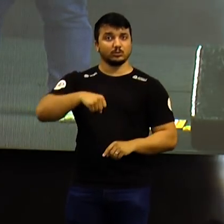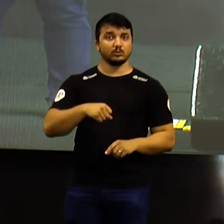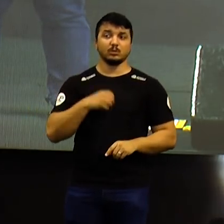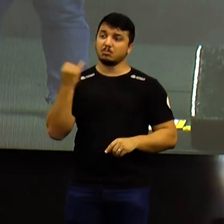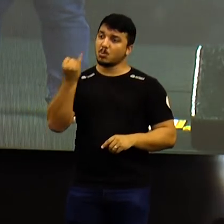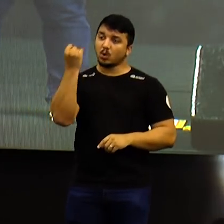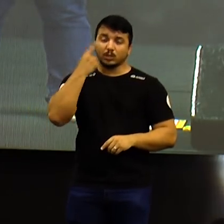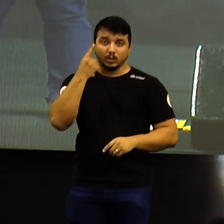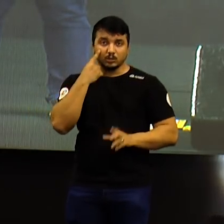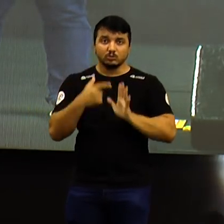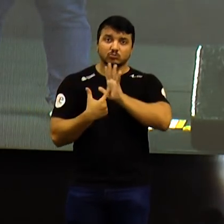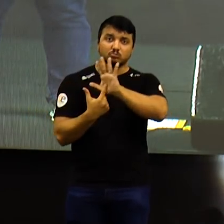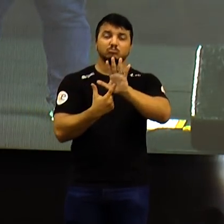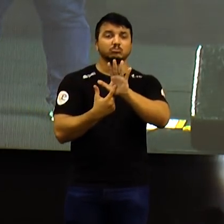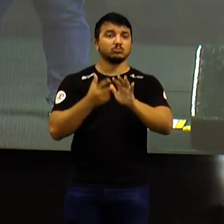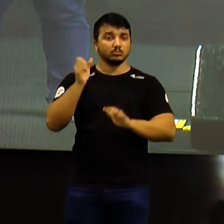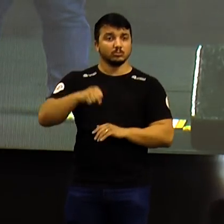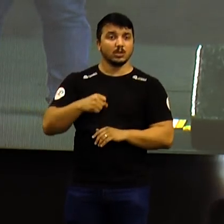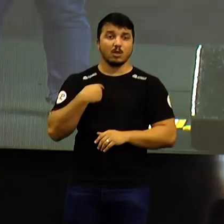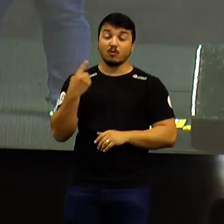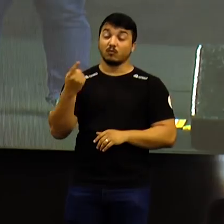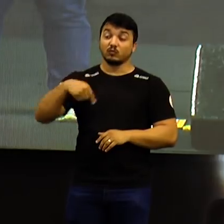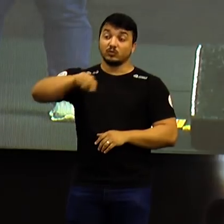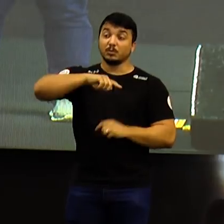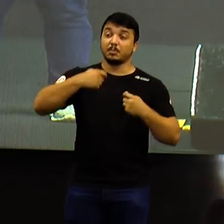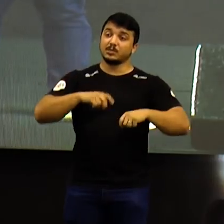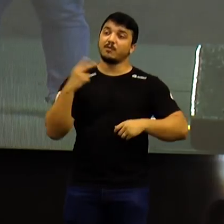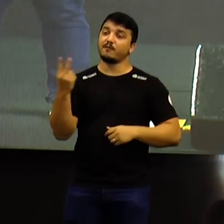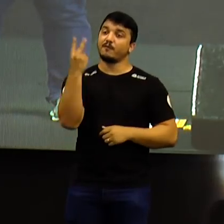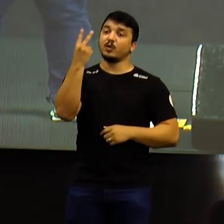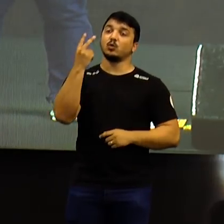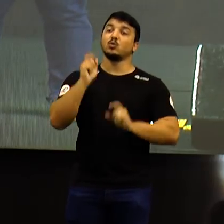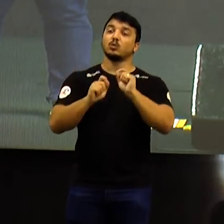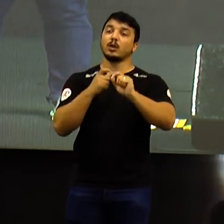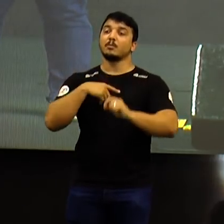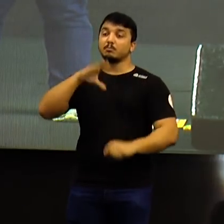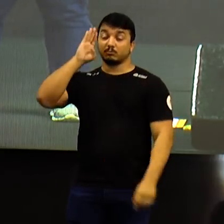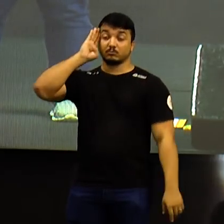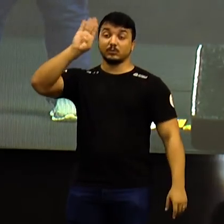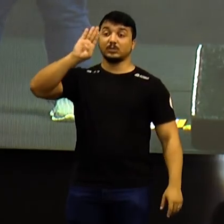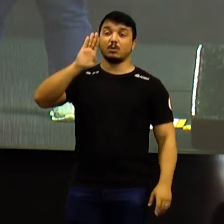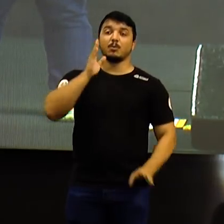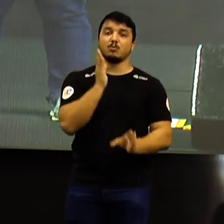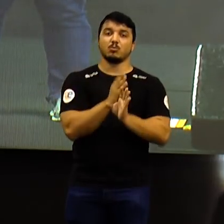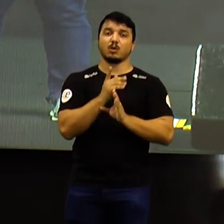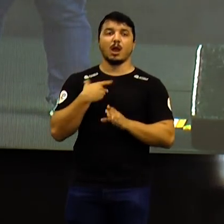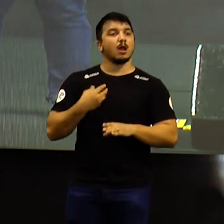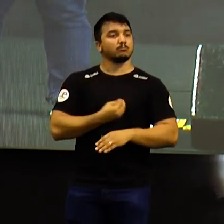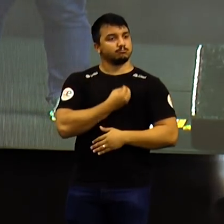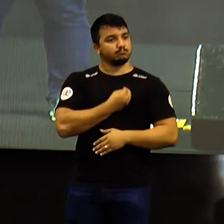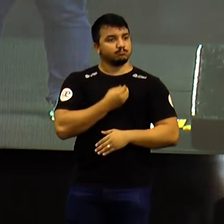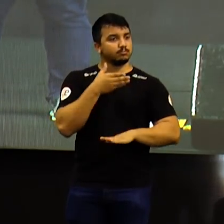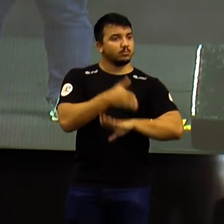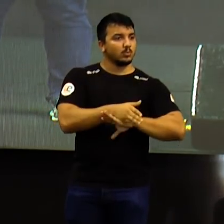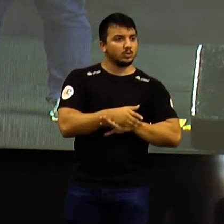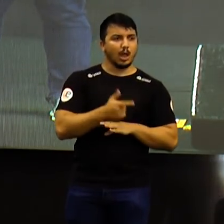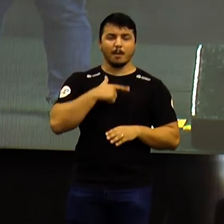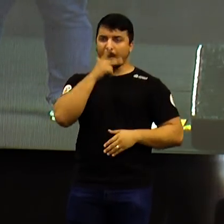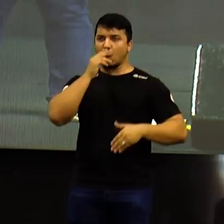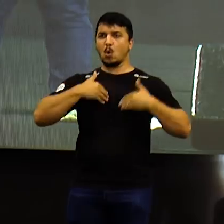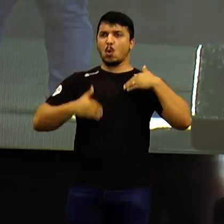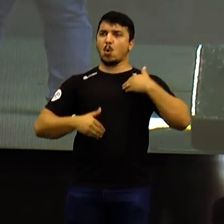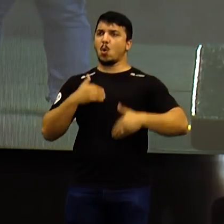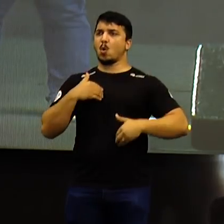se diga isso. É preciso que vocês valorizem, e a valorização, acima de tudo, pessoal, é a presença, não a presença